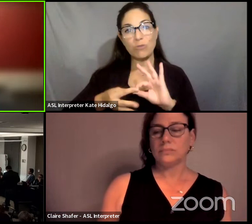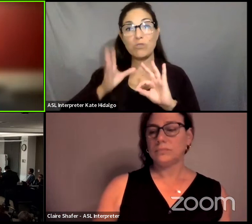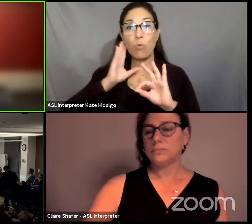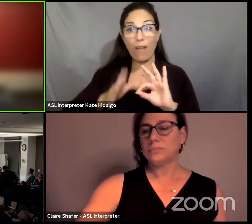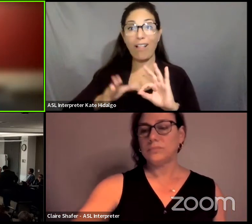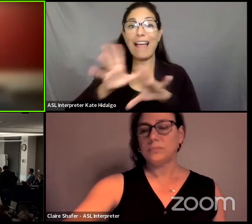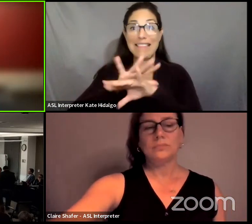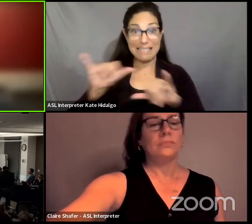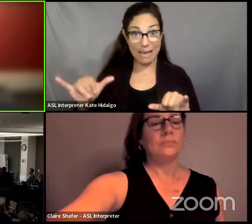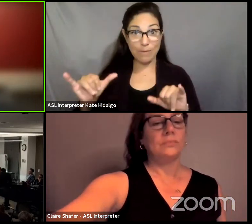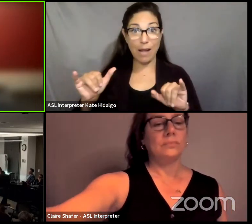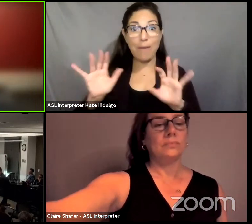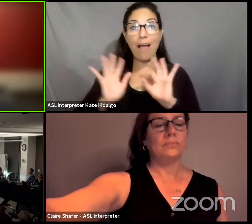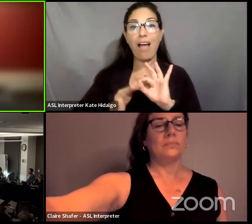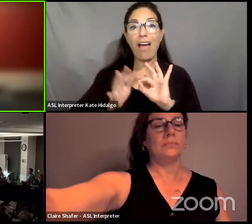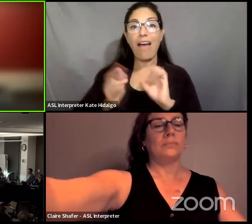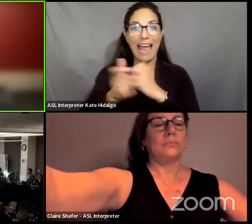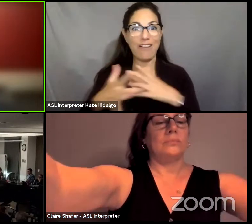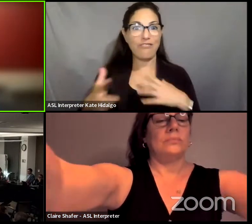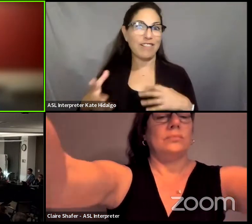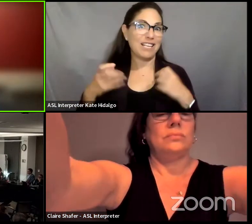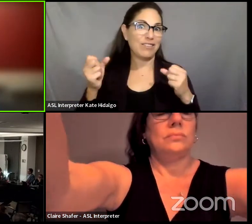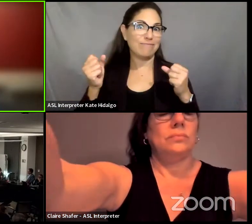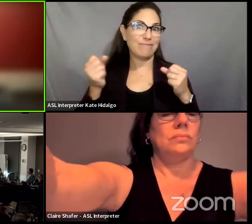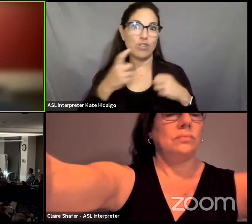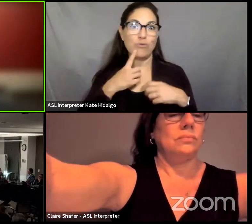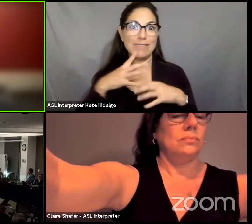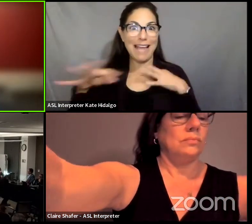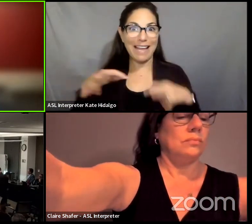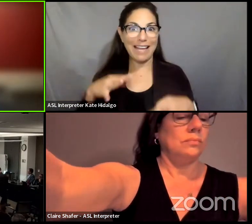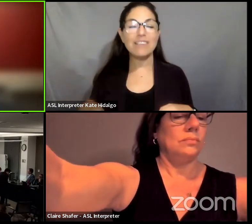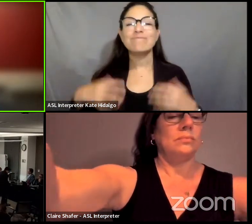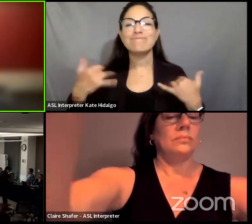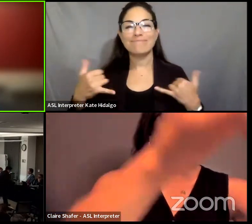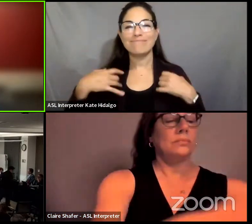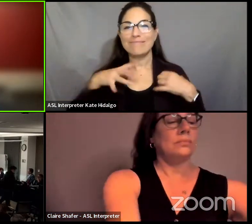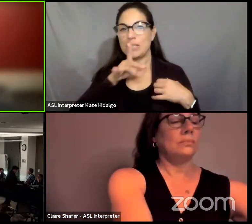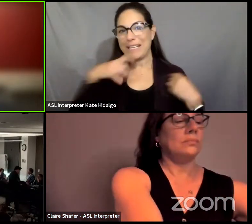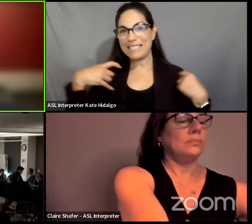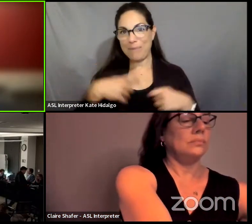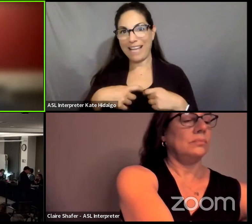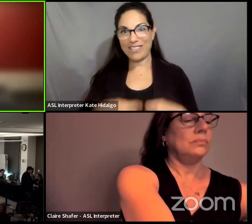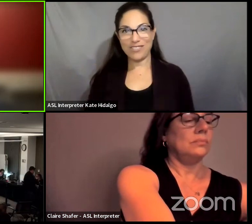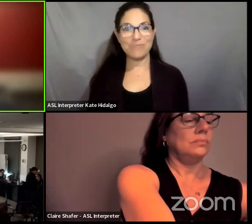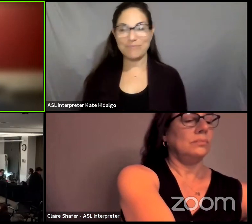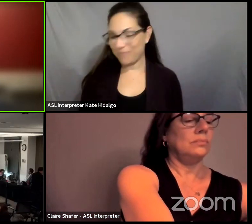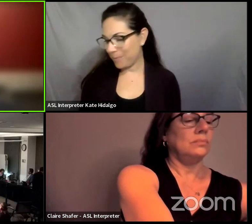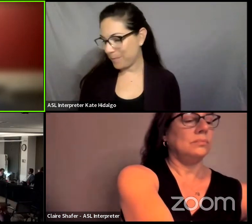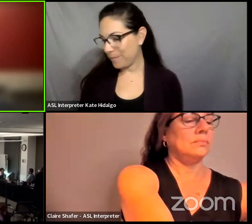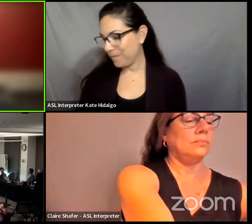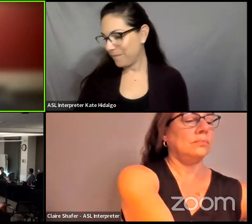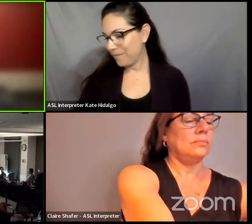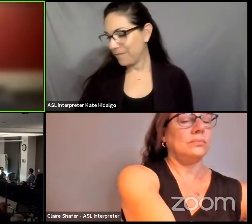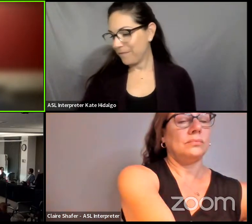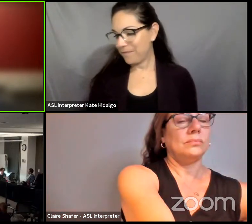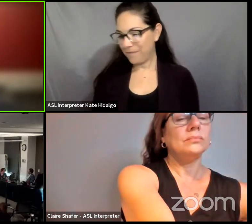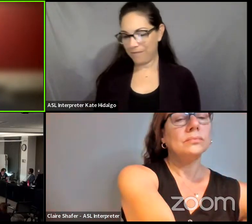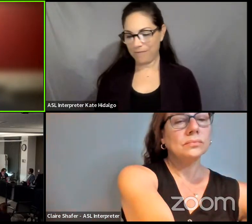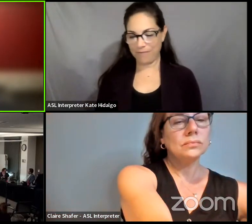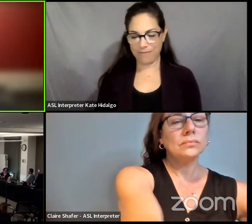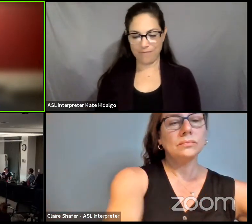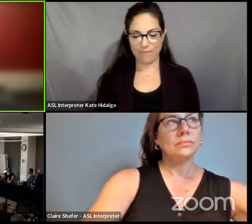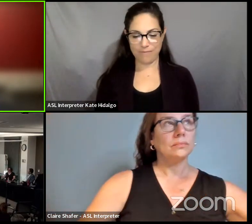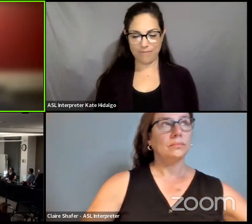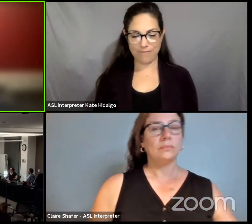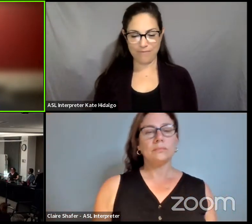be simultaneously interpreting everything you say. A efecto de proporcionar acceso lingüístico, esta reunión contará con interpretación simultánea al español